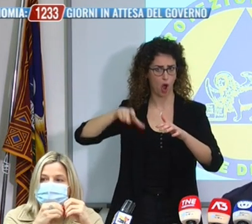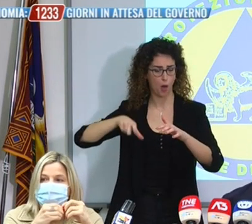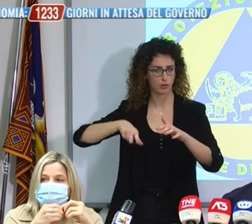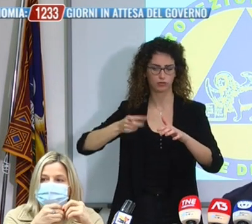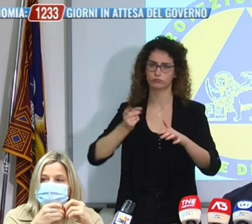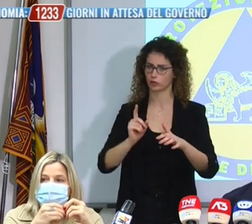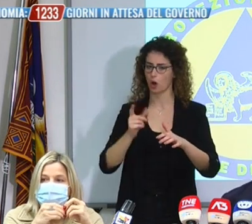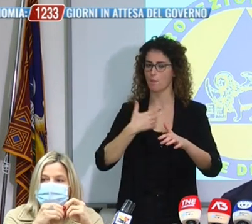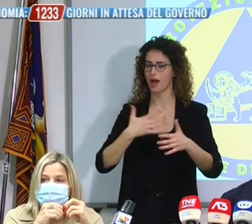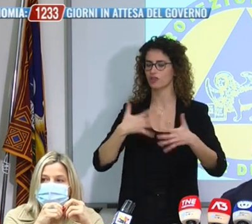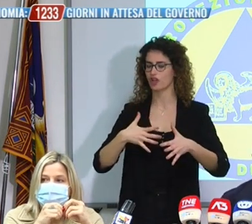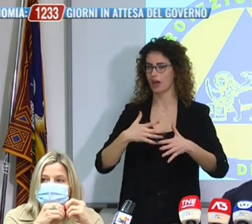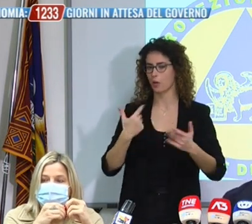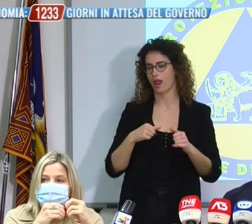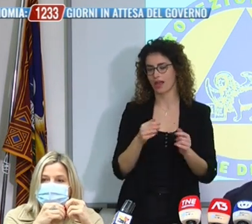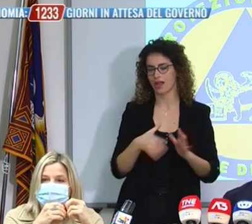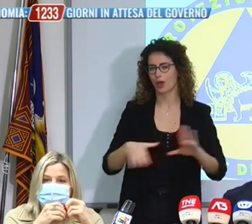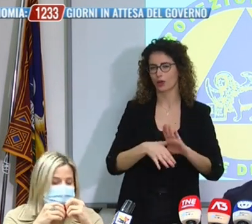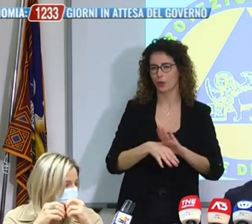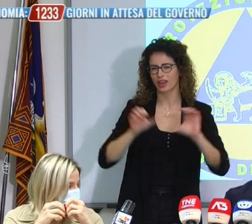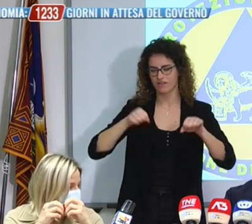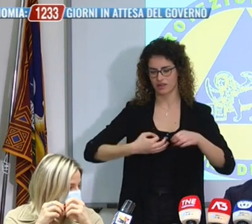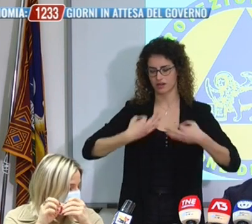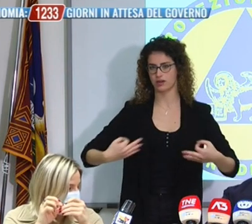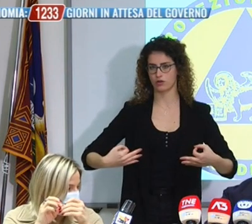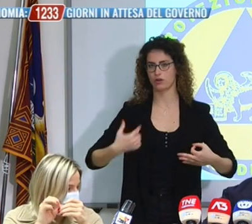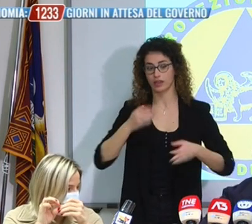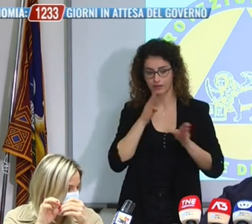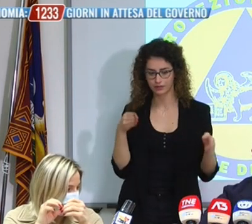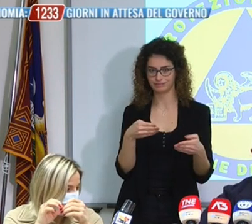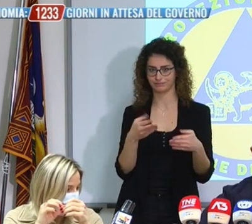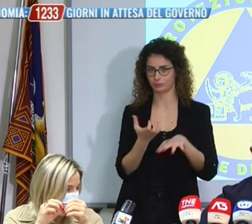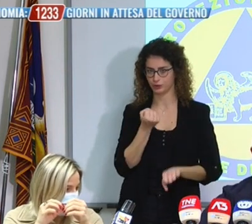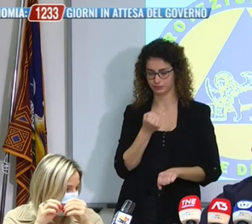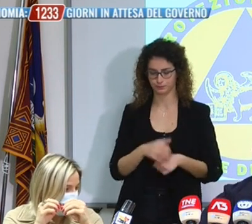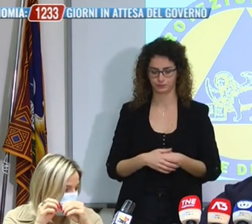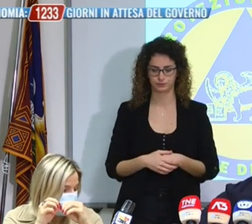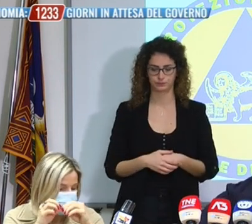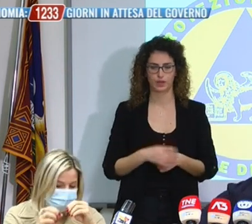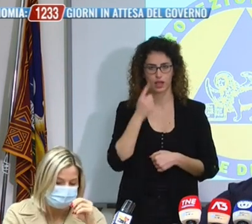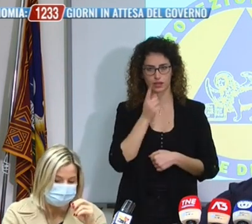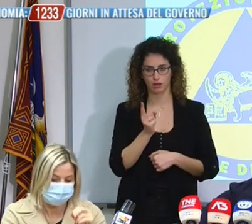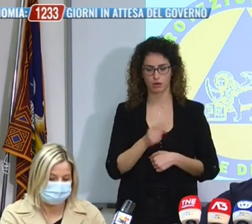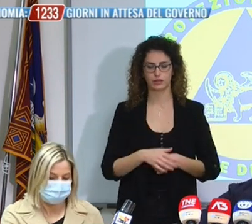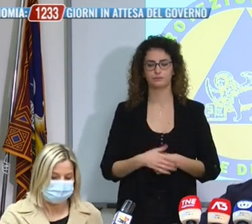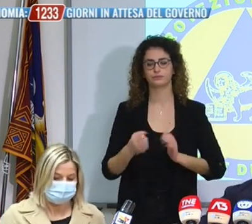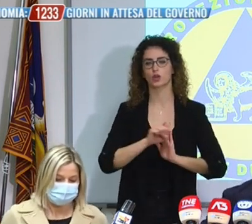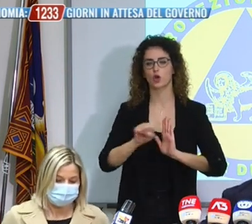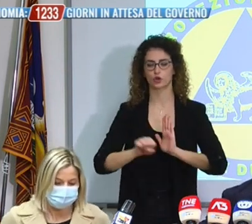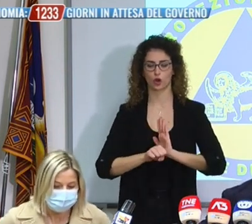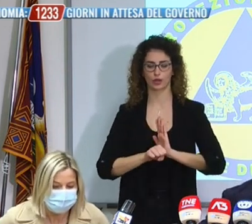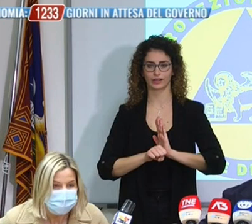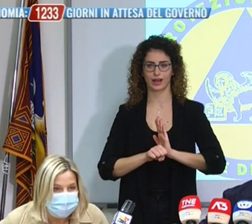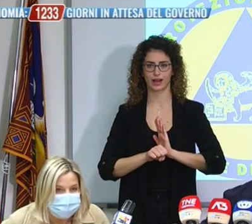squadra collaudata come il Veneto si preoccupi di questo. E sapete, la storia